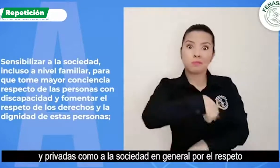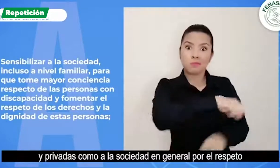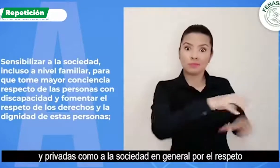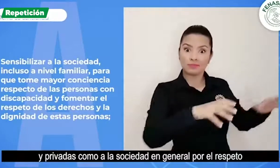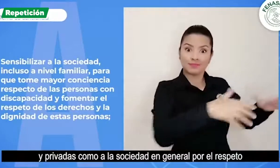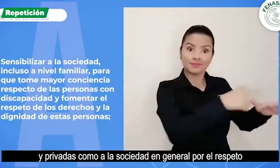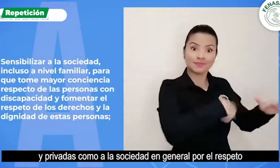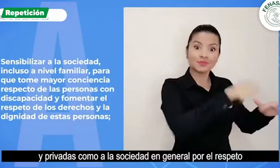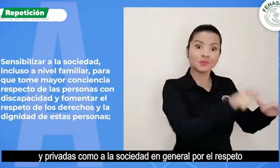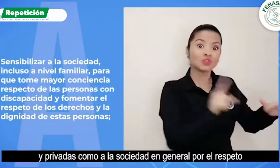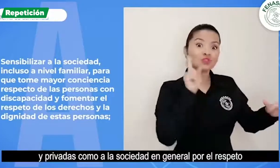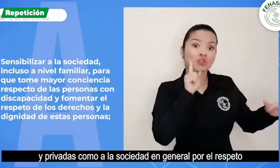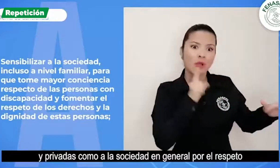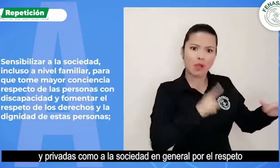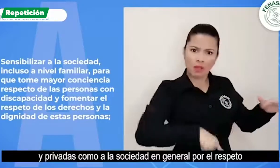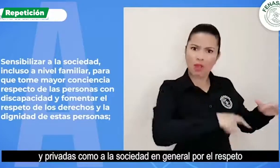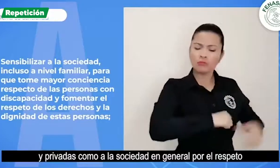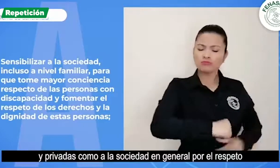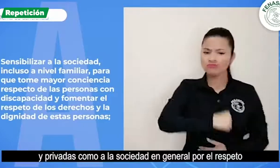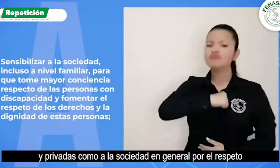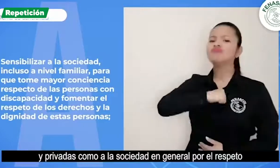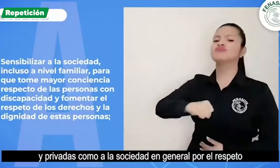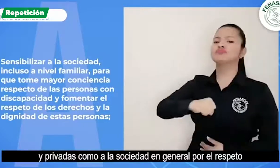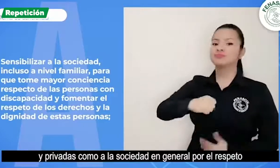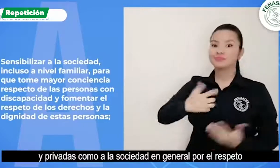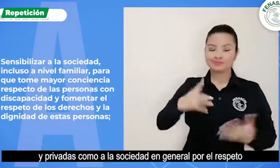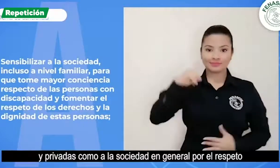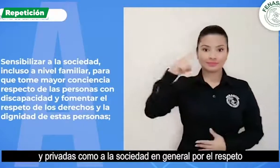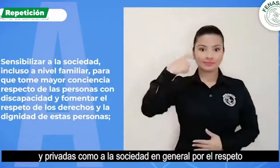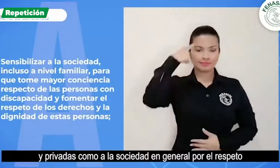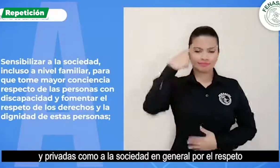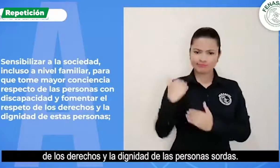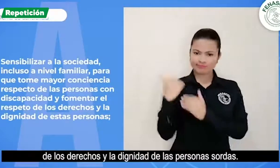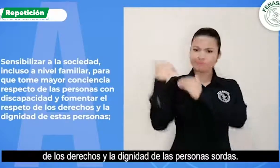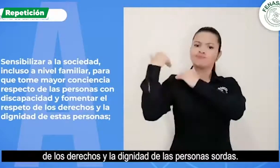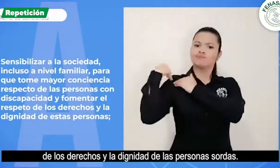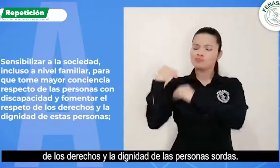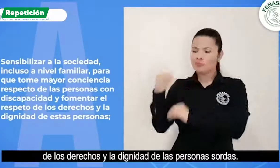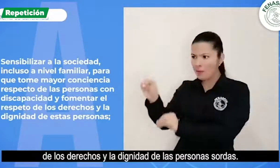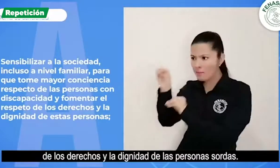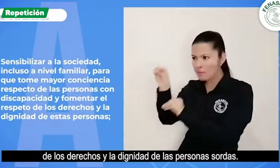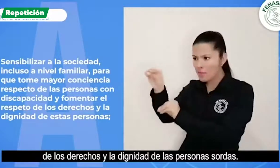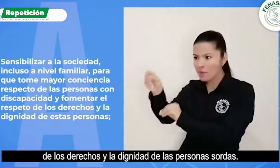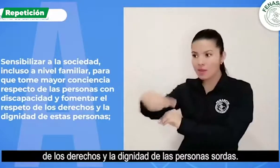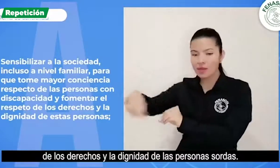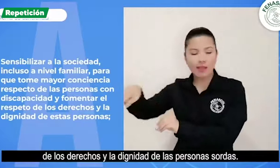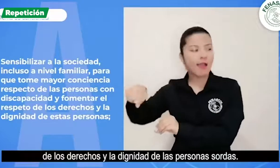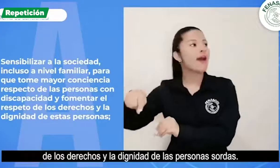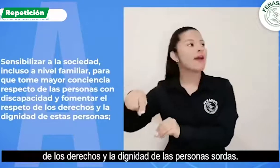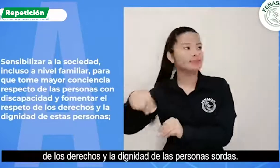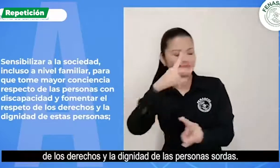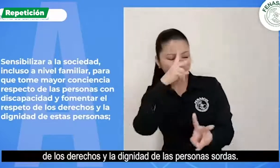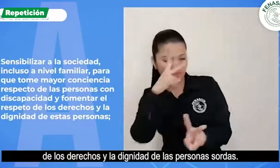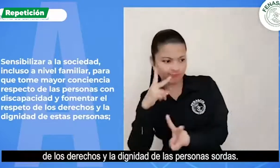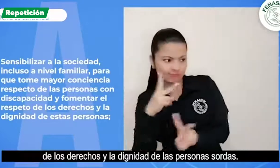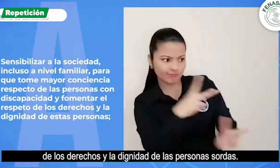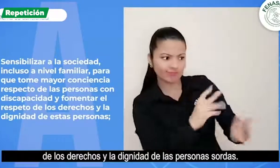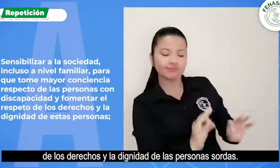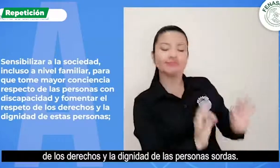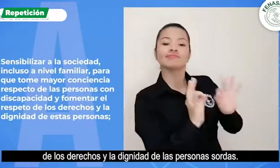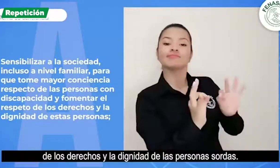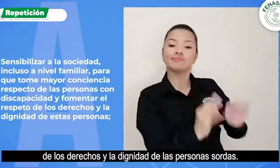Como A la sociedad En general Por el respeto De los derechos Y la dignidad De las personas